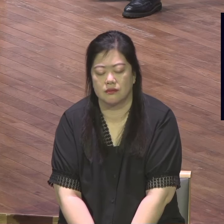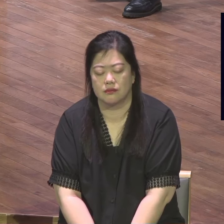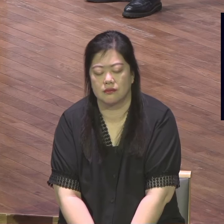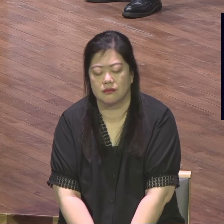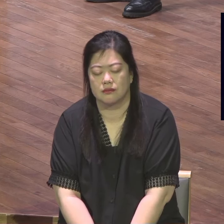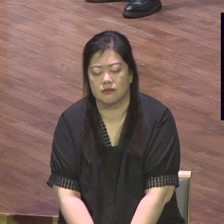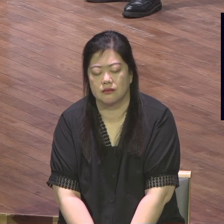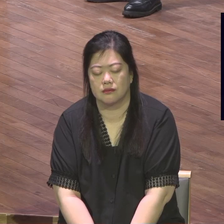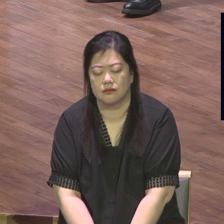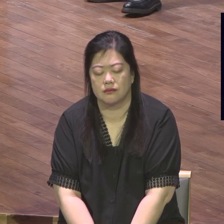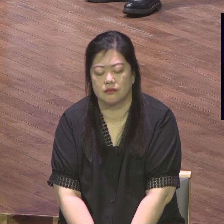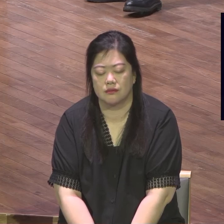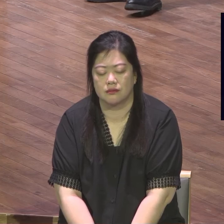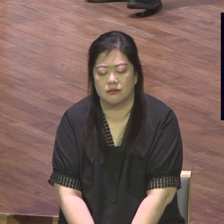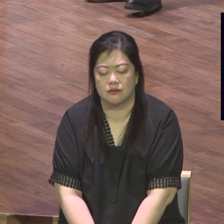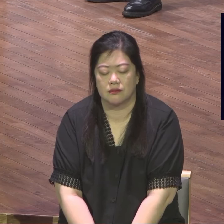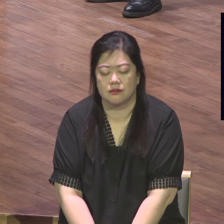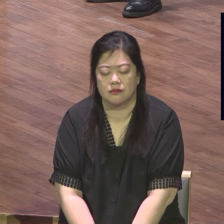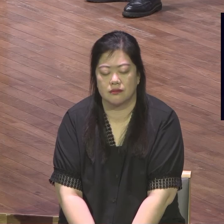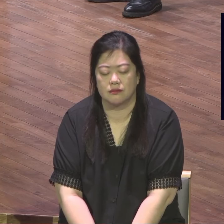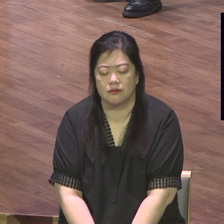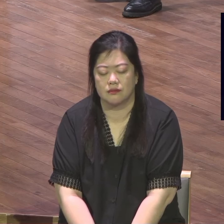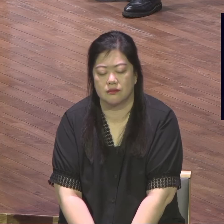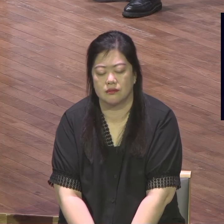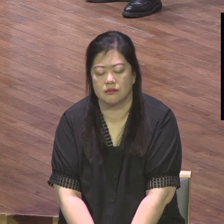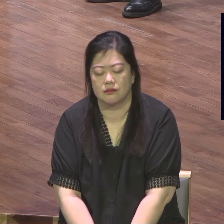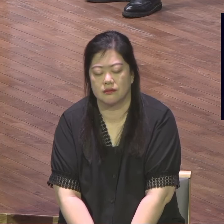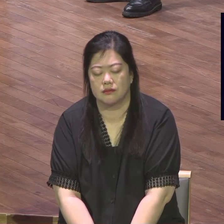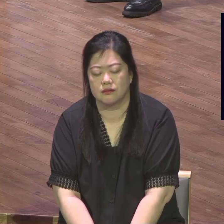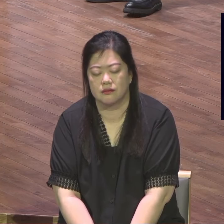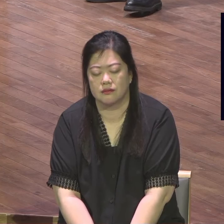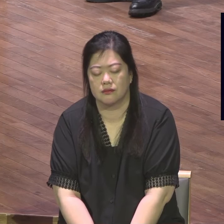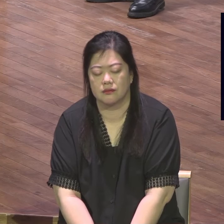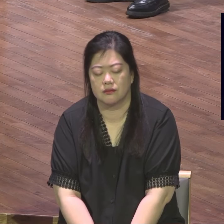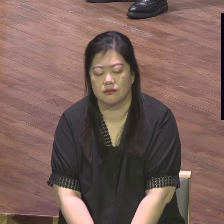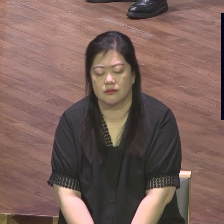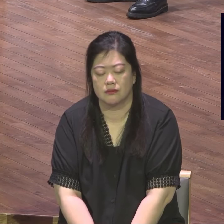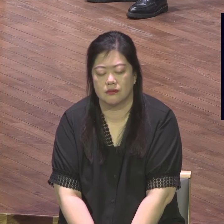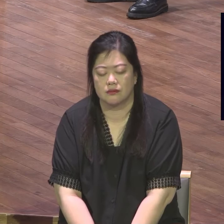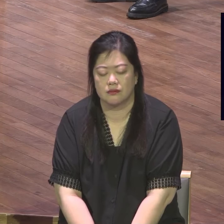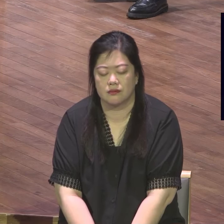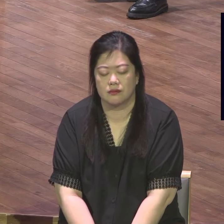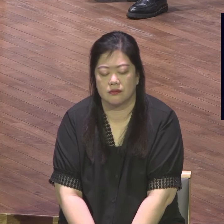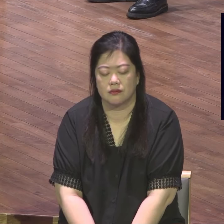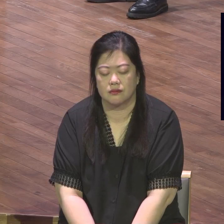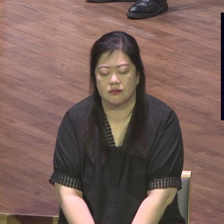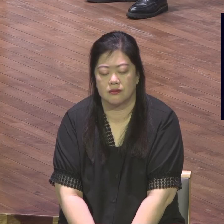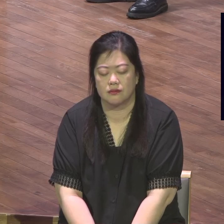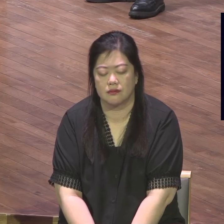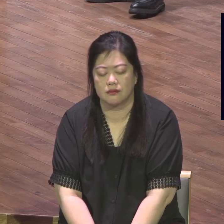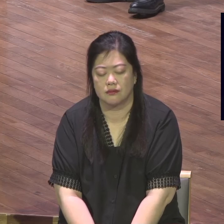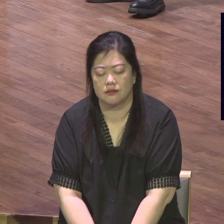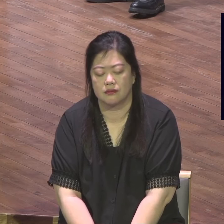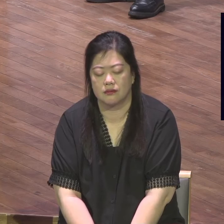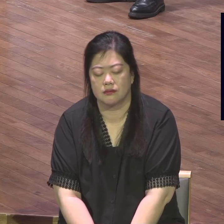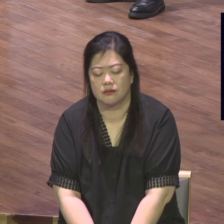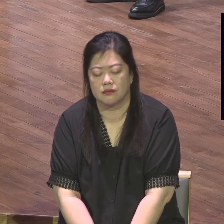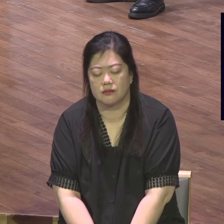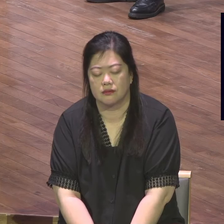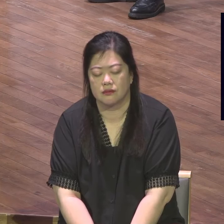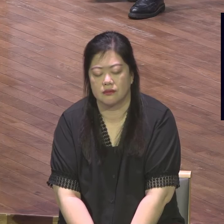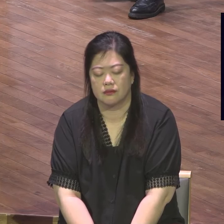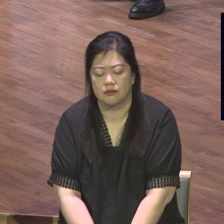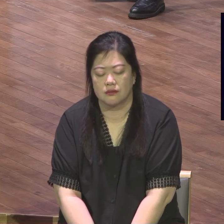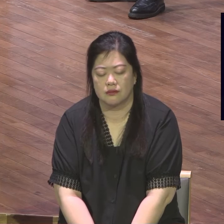말씀의 망대를 세우는 기도가 되게 도와주시옵시고 헌신의 망대를 세우는 기도가 될 수 있도록 주님께서 역사하여